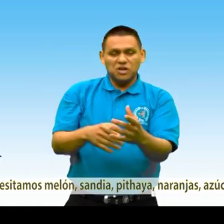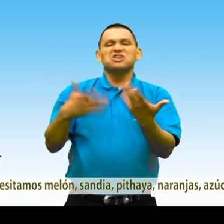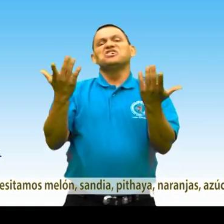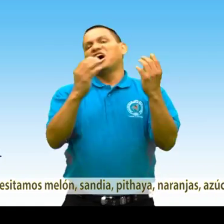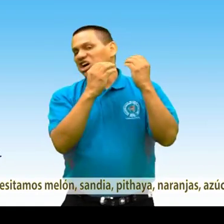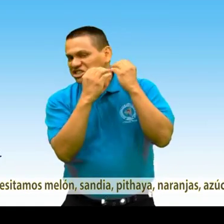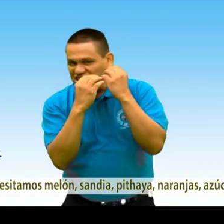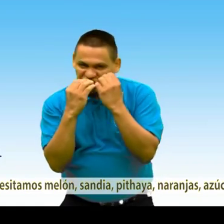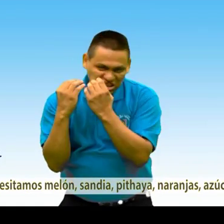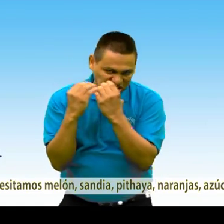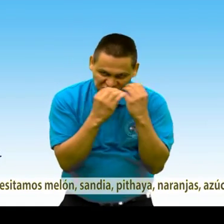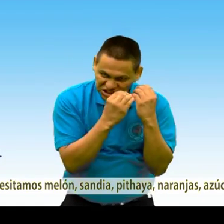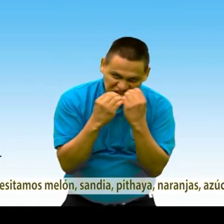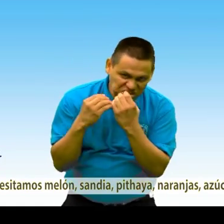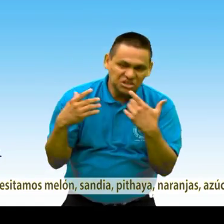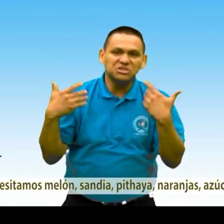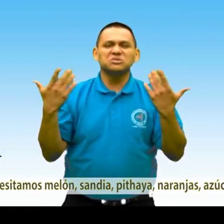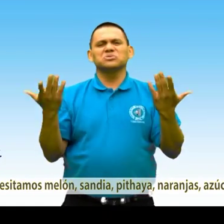Necesitamos melón, sandía,